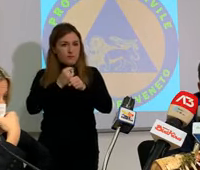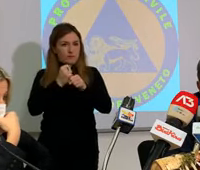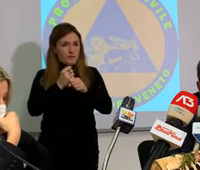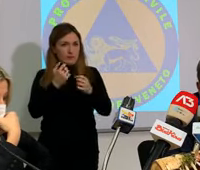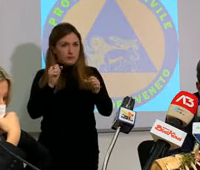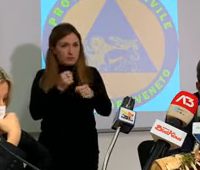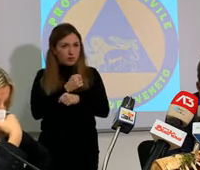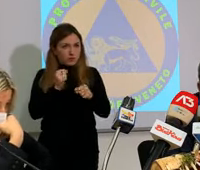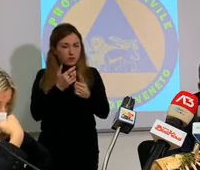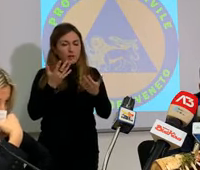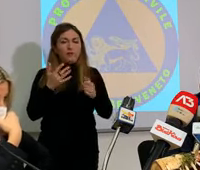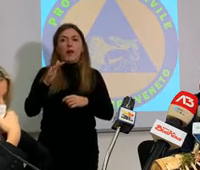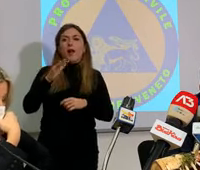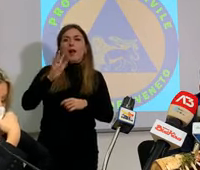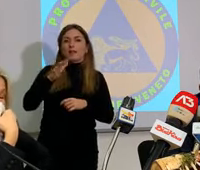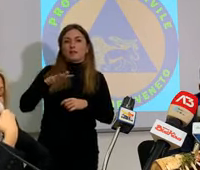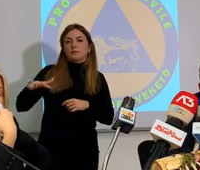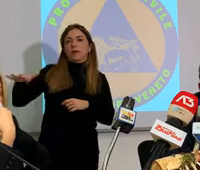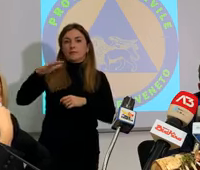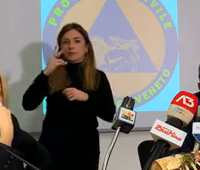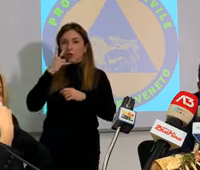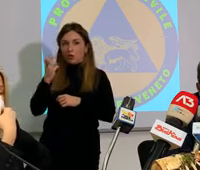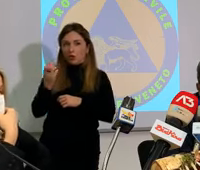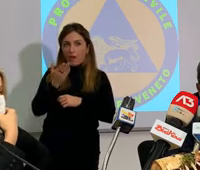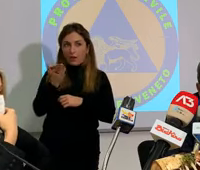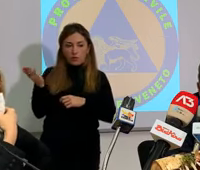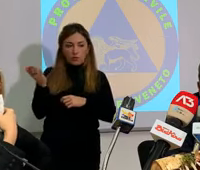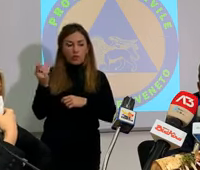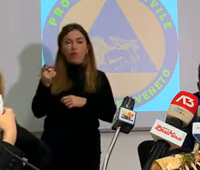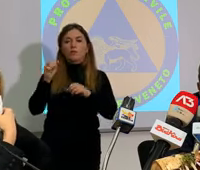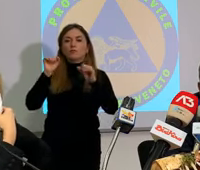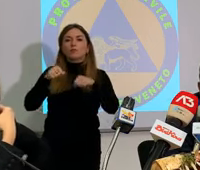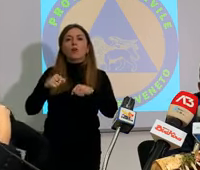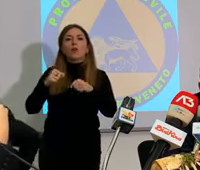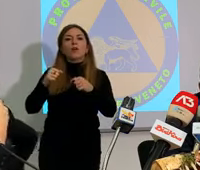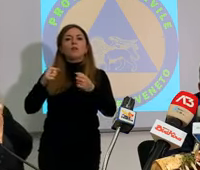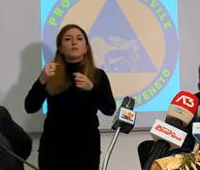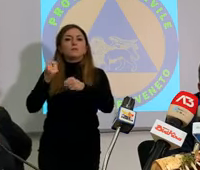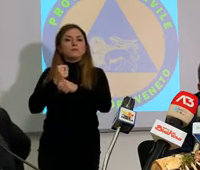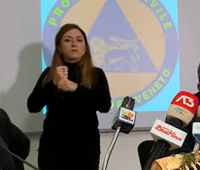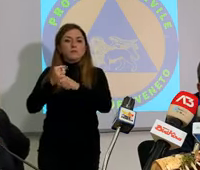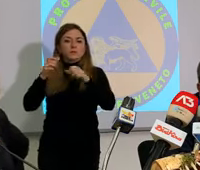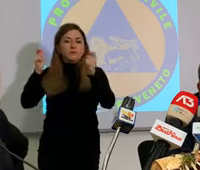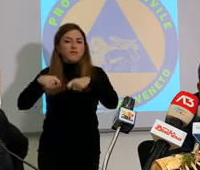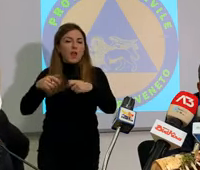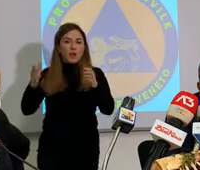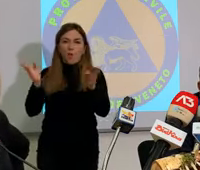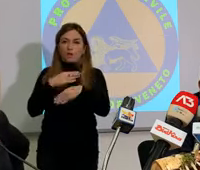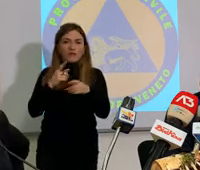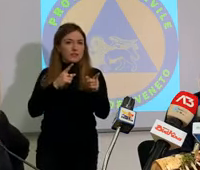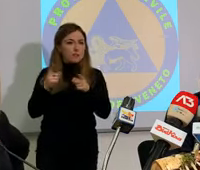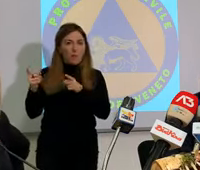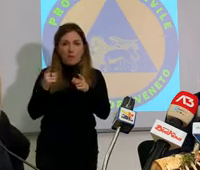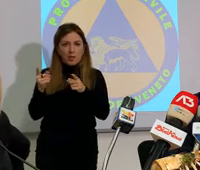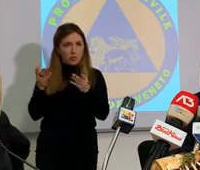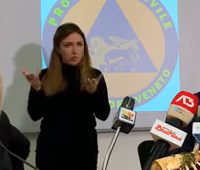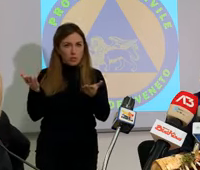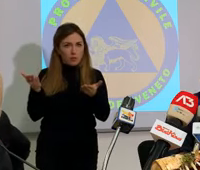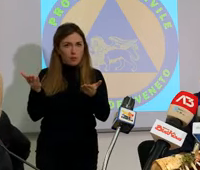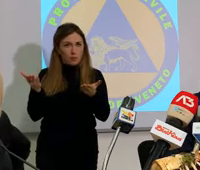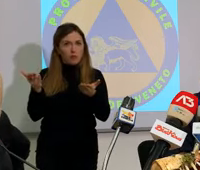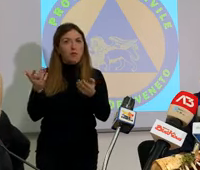individuati degli altri spazi dove si possono cominciare i lavori in qualsiasi momento senza minimamente ridurre il numero